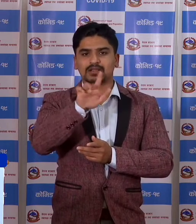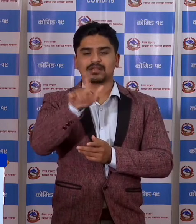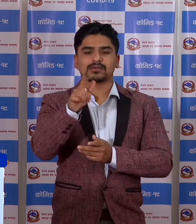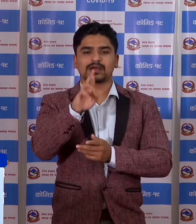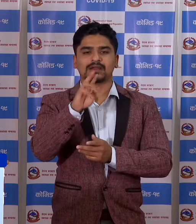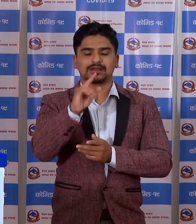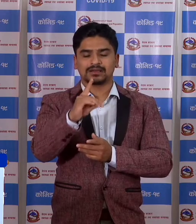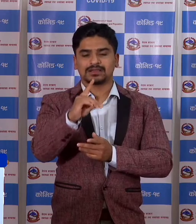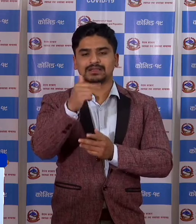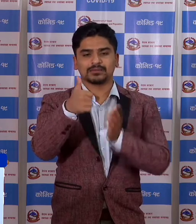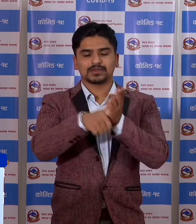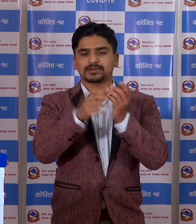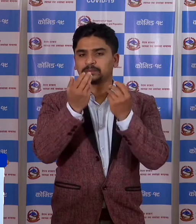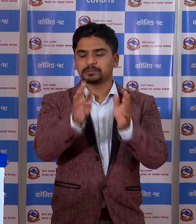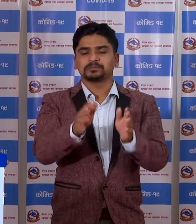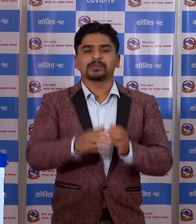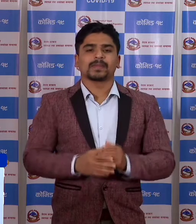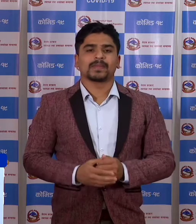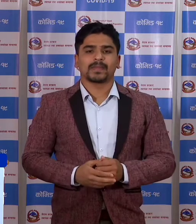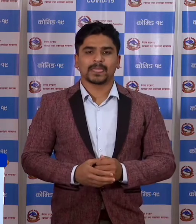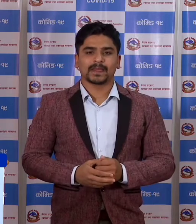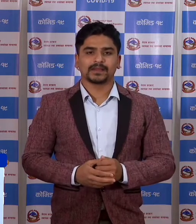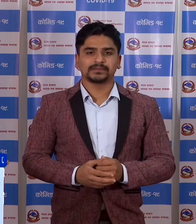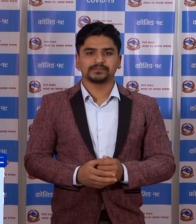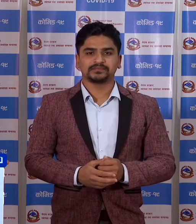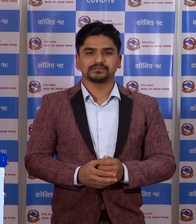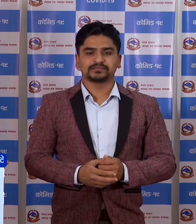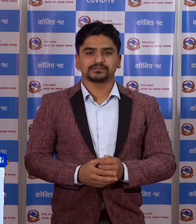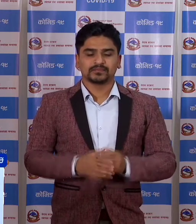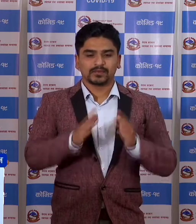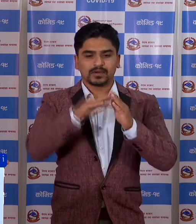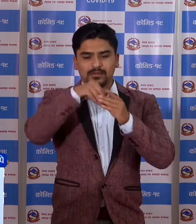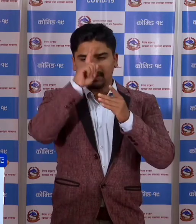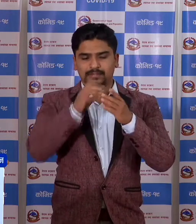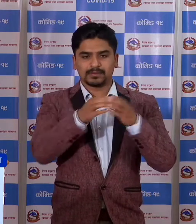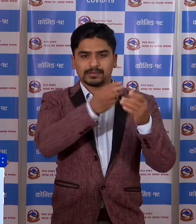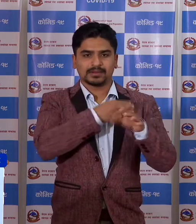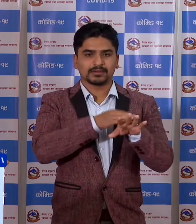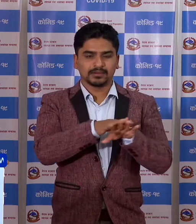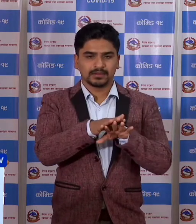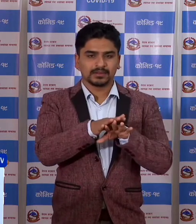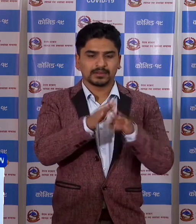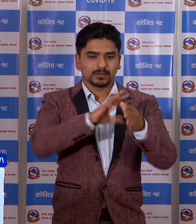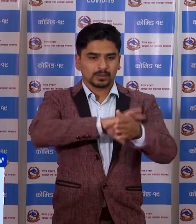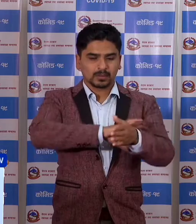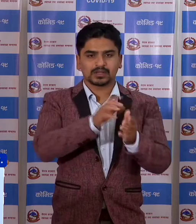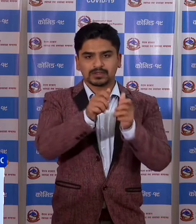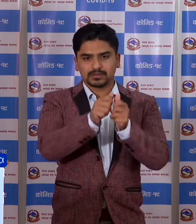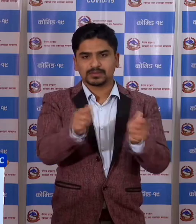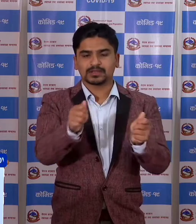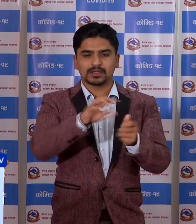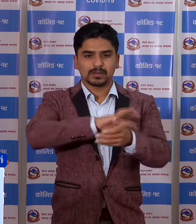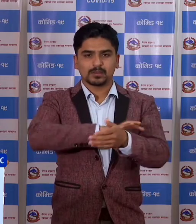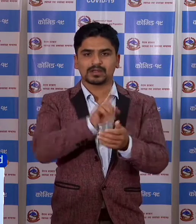1,13,757 RDT विधिबाट नेपालभर परीक्षणहरू सम्पन्न भएका छन्। क्वारेन्टाइनमा रहेका व्यक्तिहरूको प्रदेशिक विवरण दिन